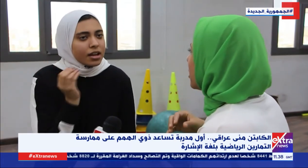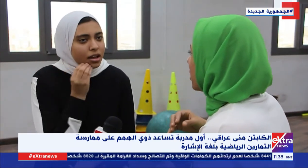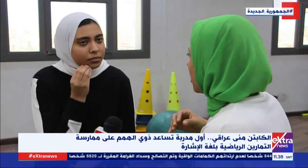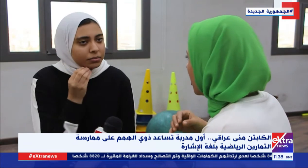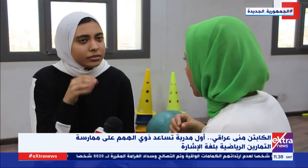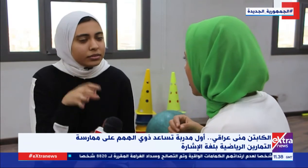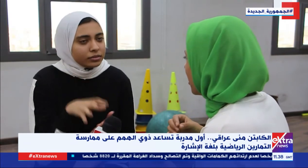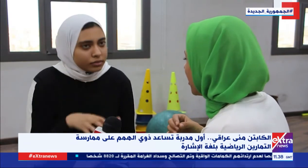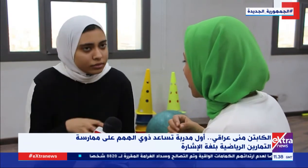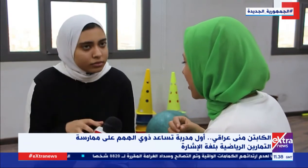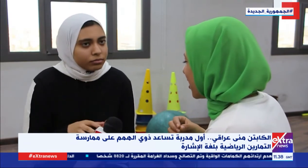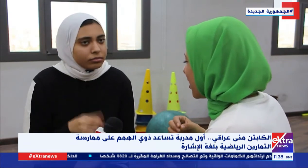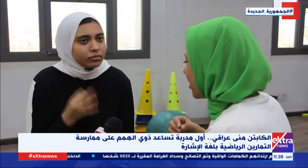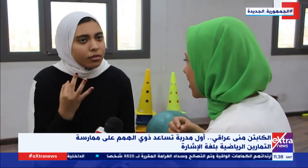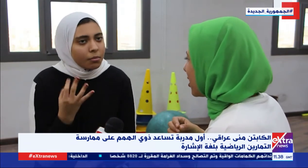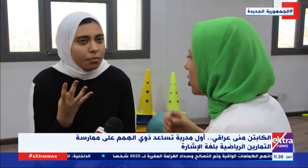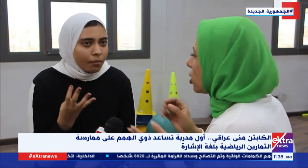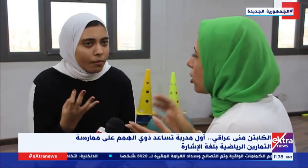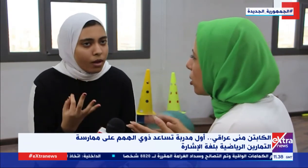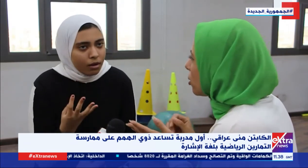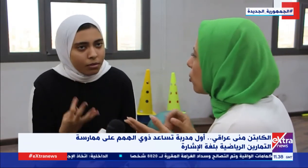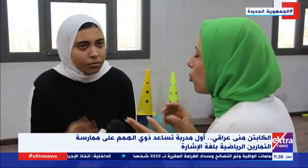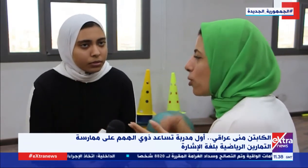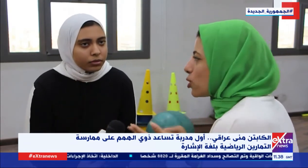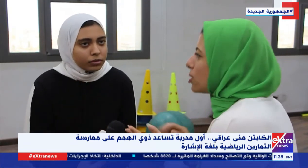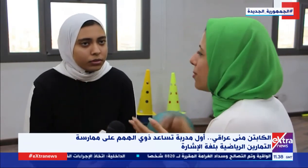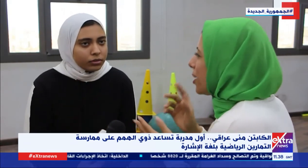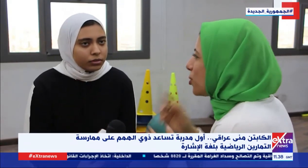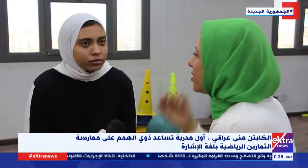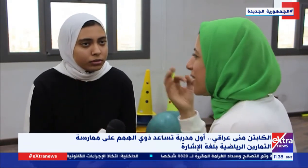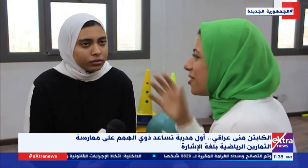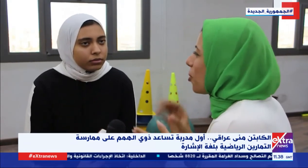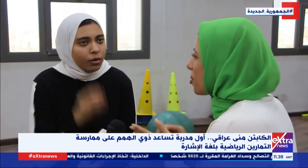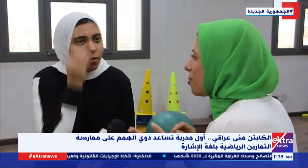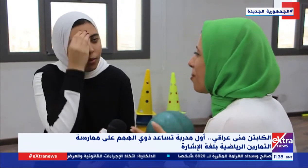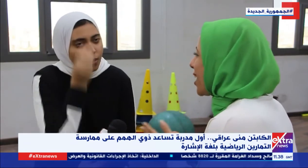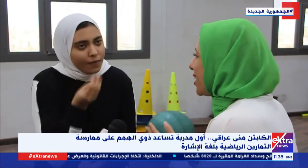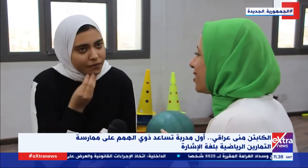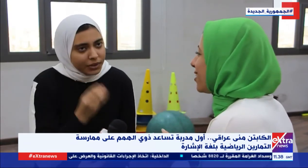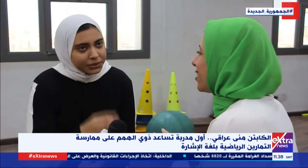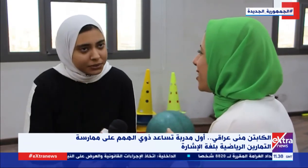إيه؟ والرز بتاكل 3 أو 4 معالق،